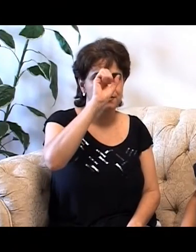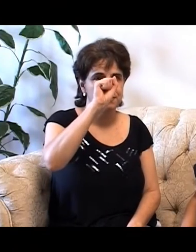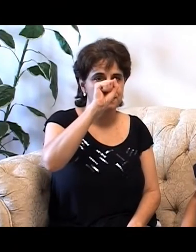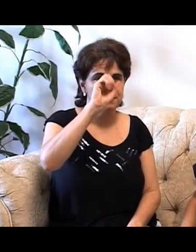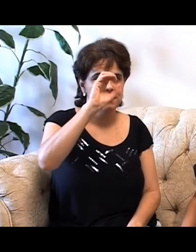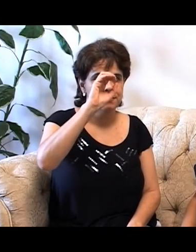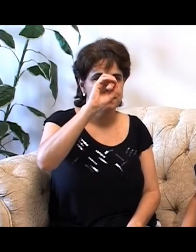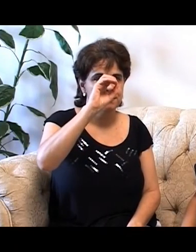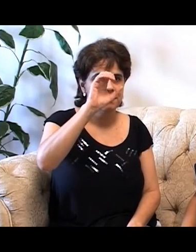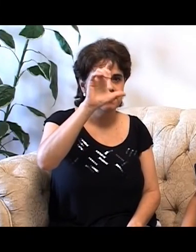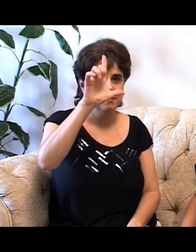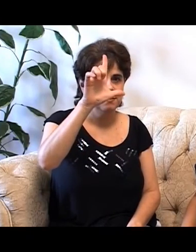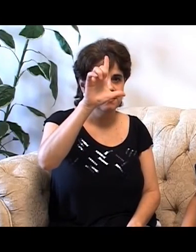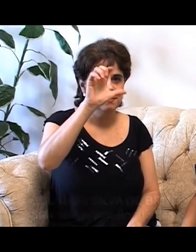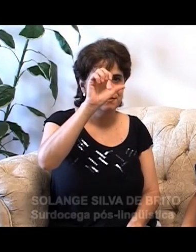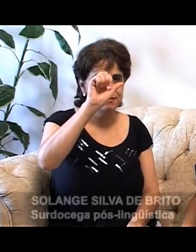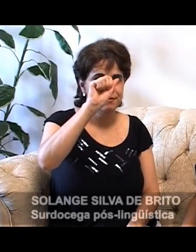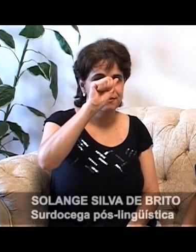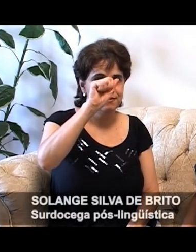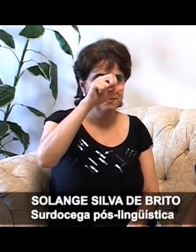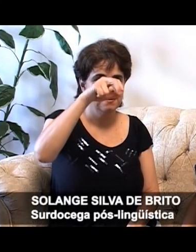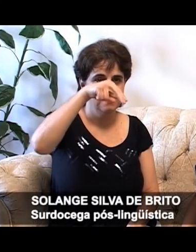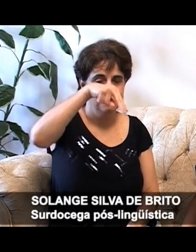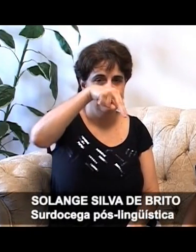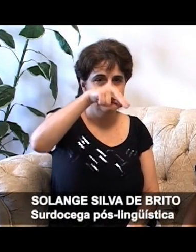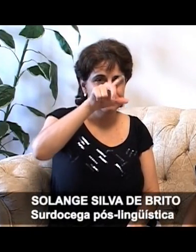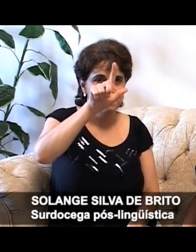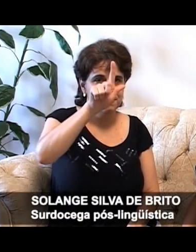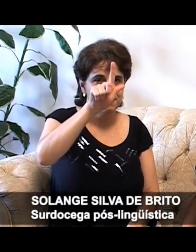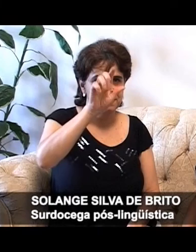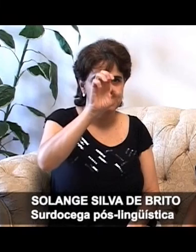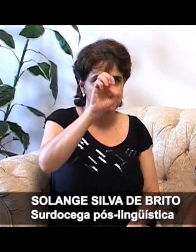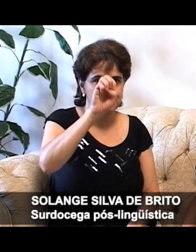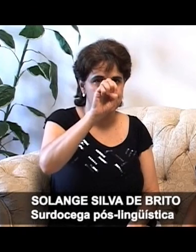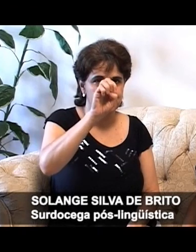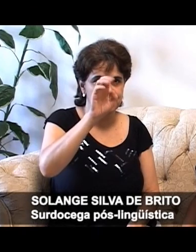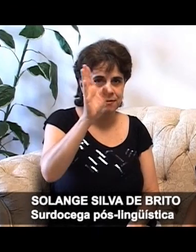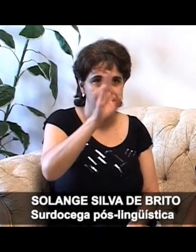Meu nome é Solange